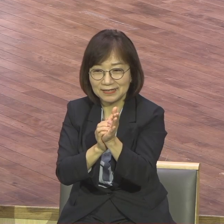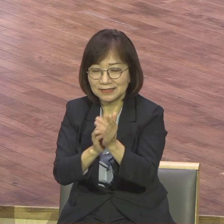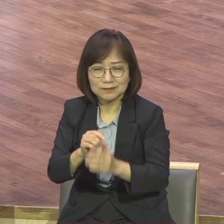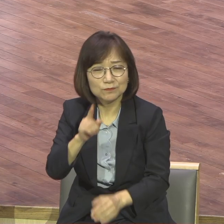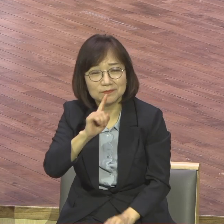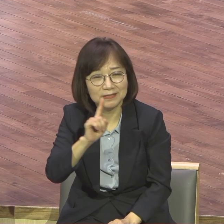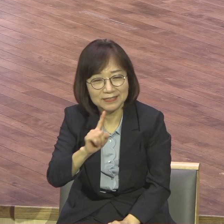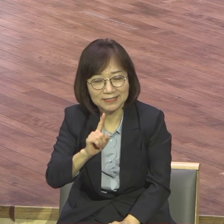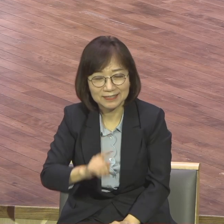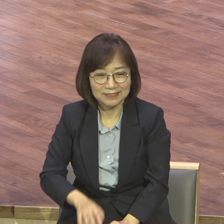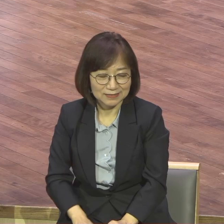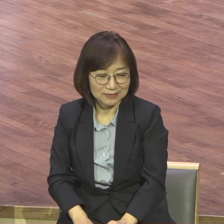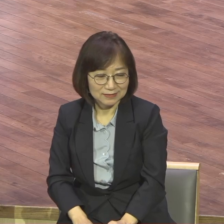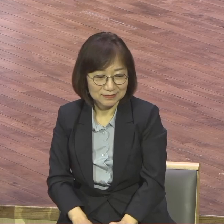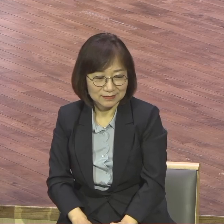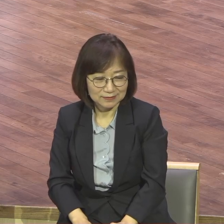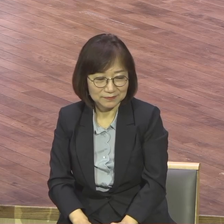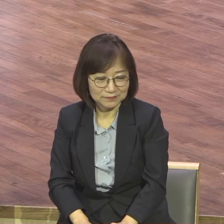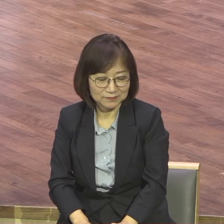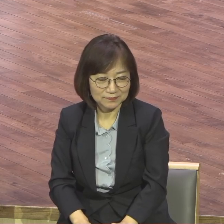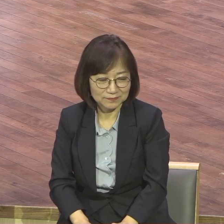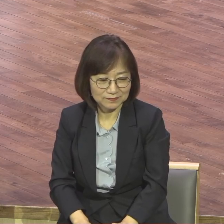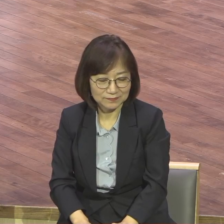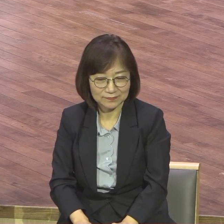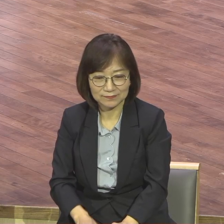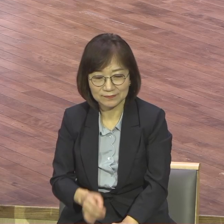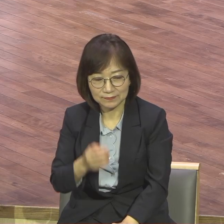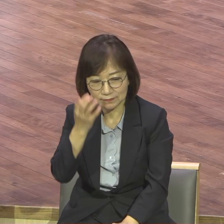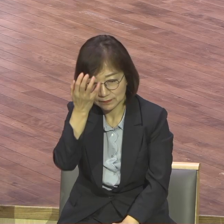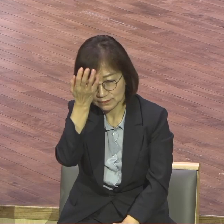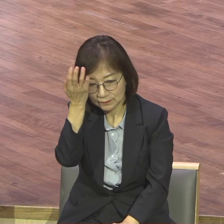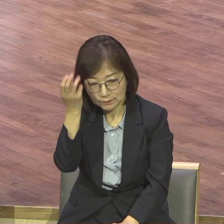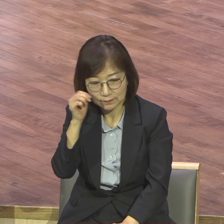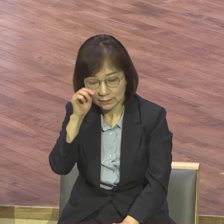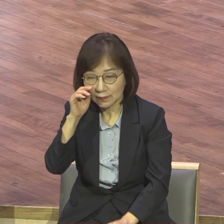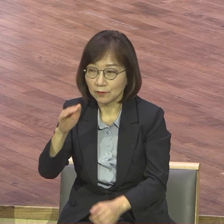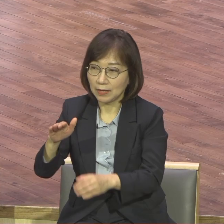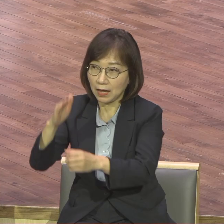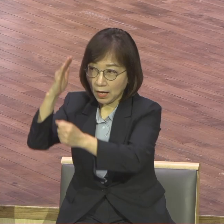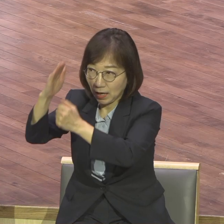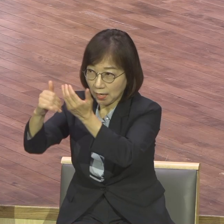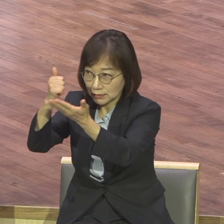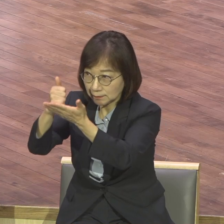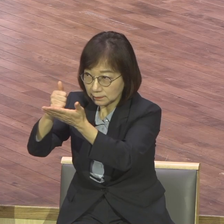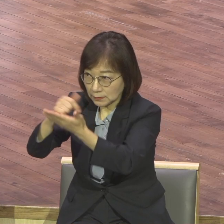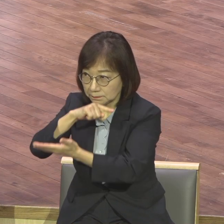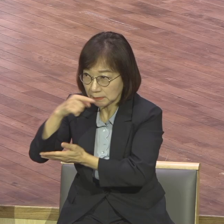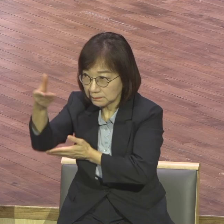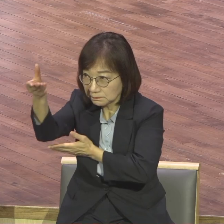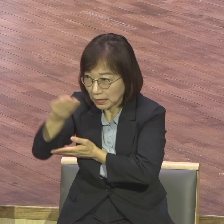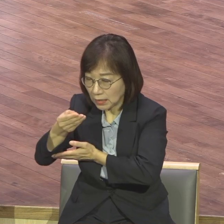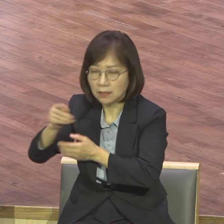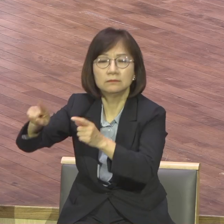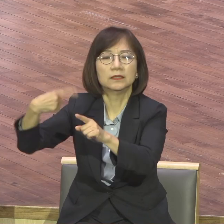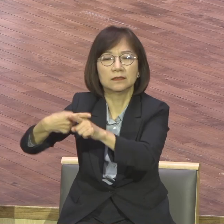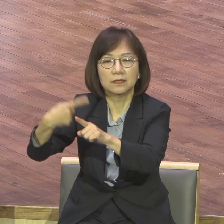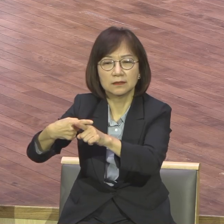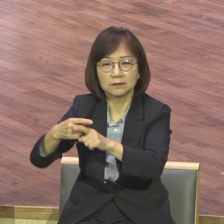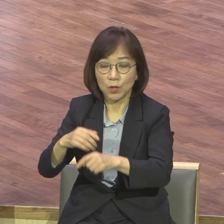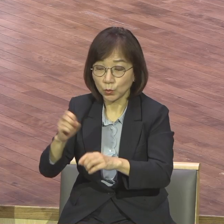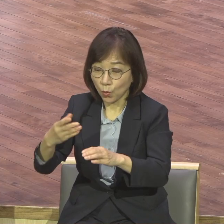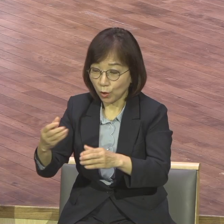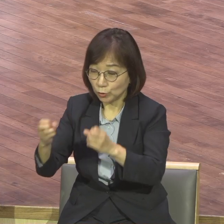말은 우리가 하나님과 전도자들에게 빚진 자다. 빚을